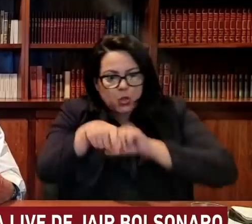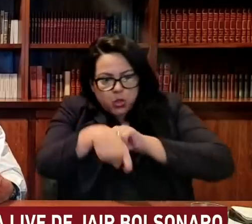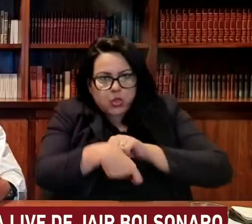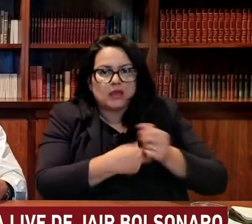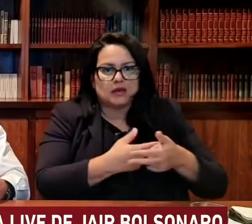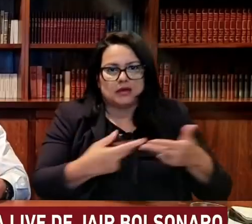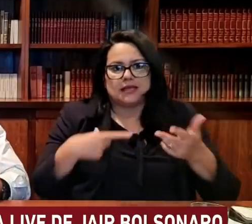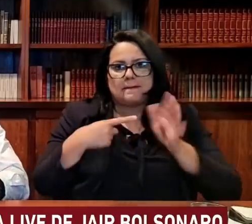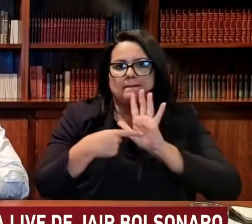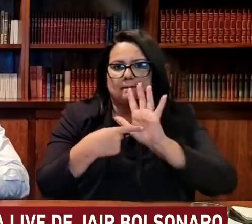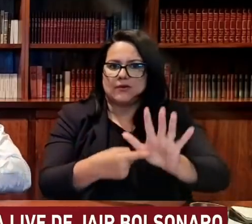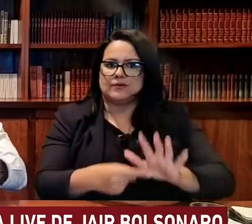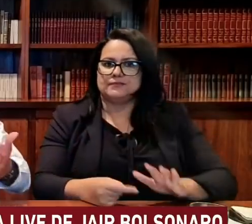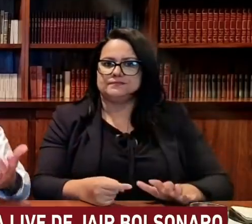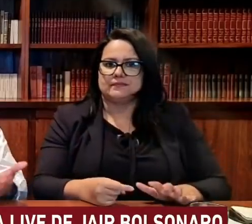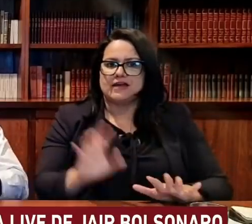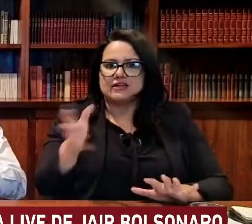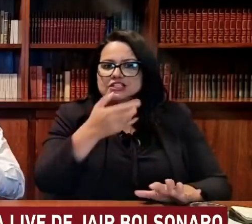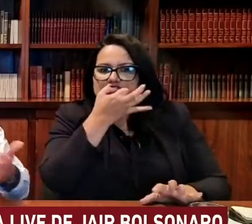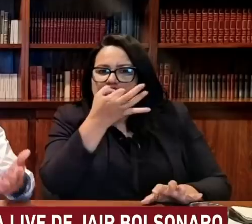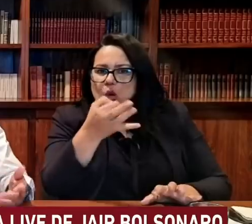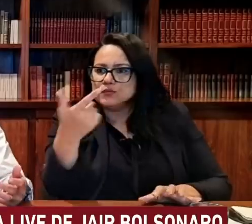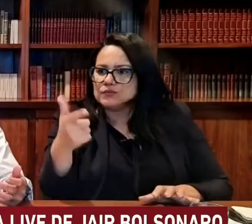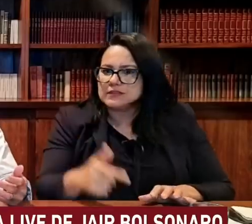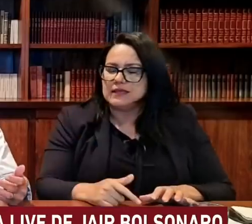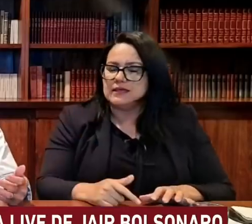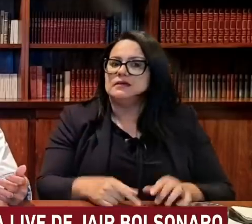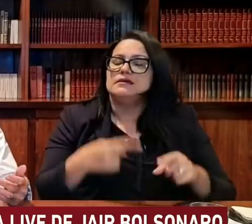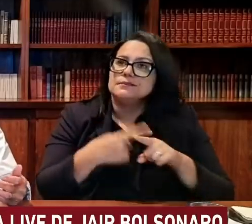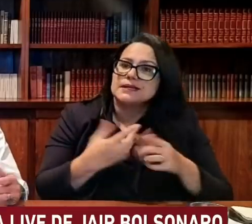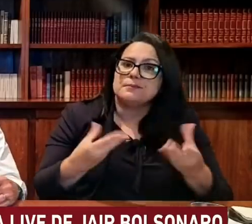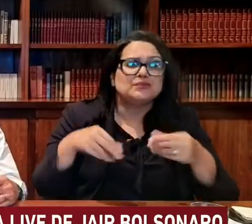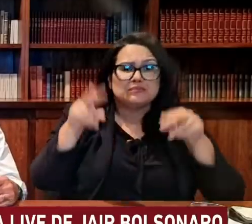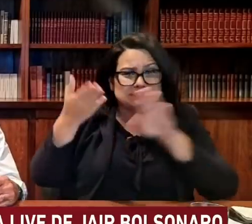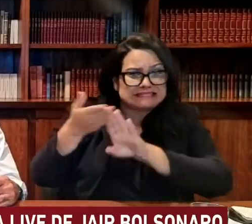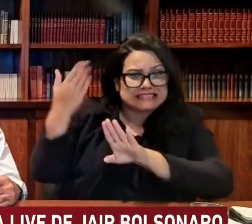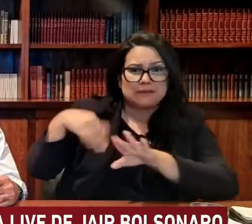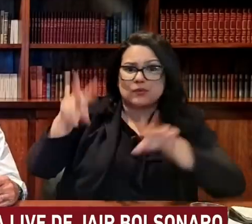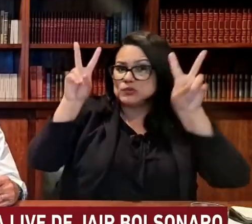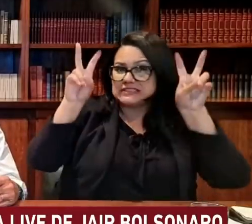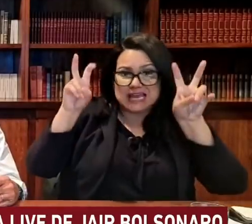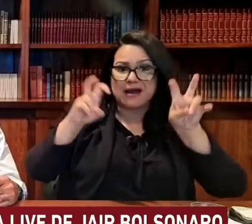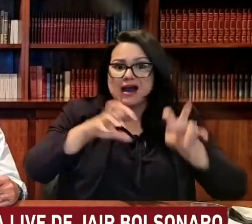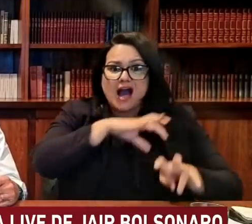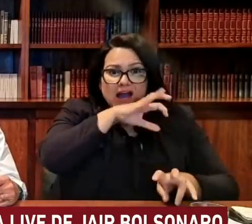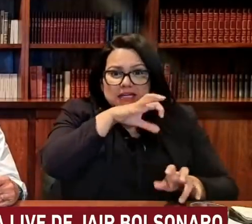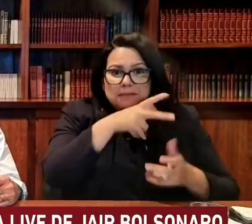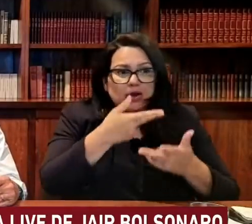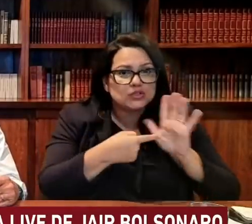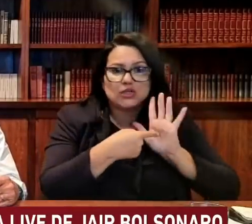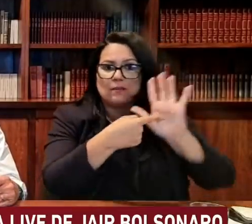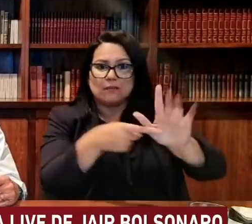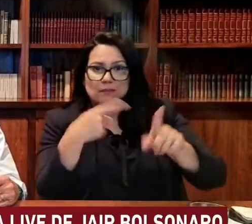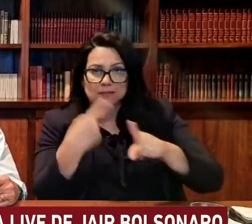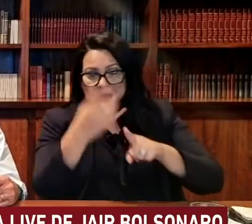tem ruído nenhum. É que assim, por muito tempo a causa animal, ela não foi muito bem interpretada, porque